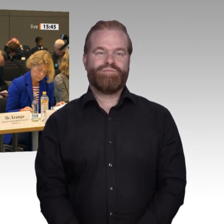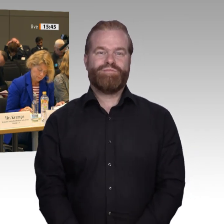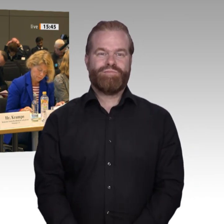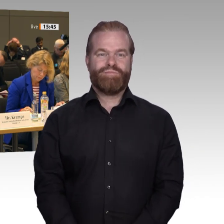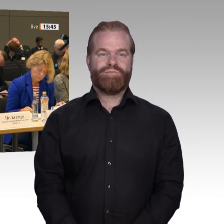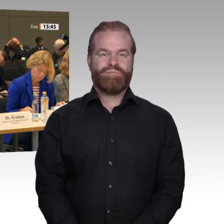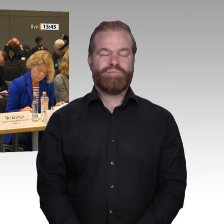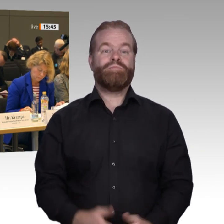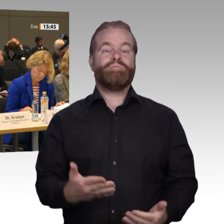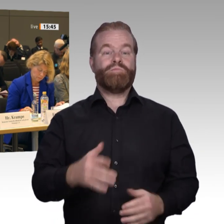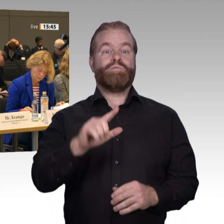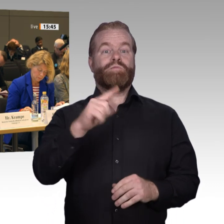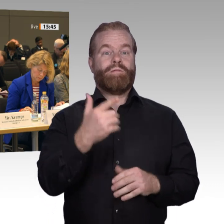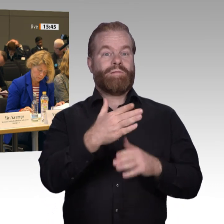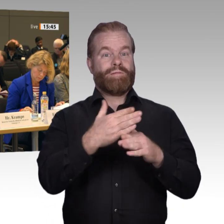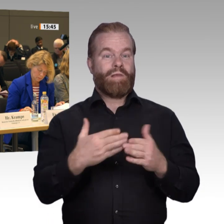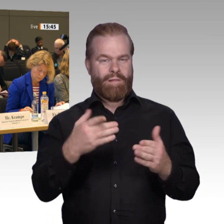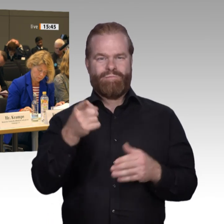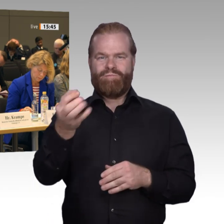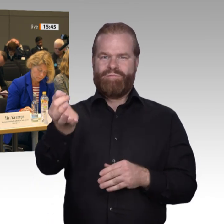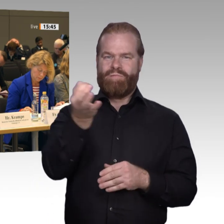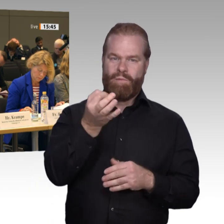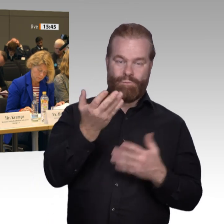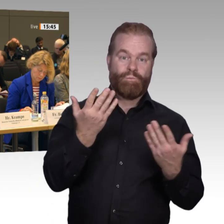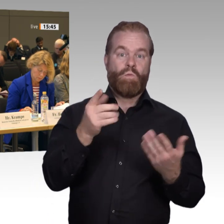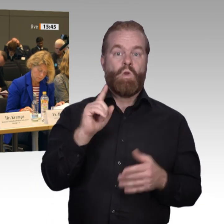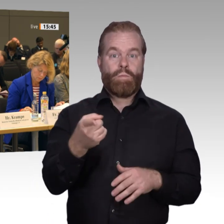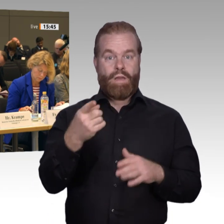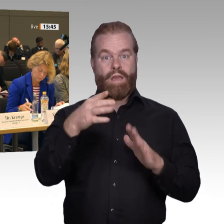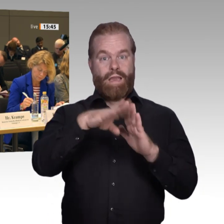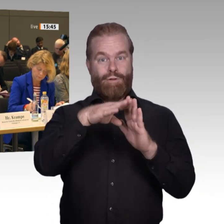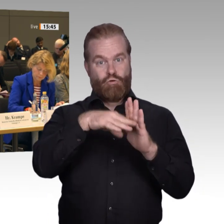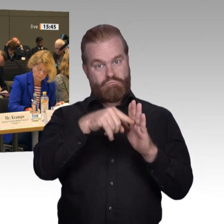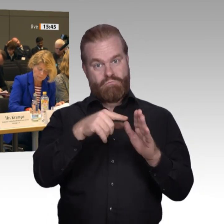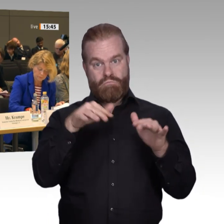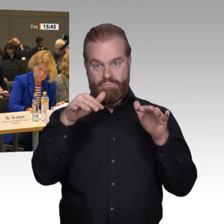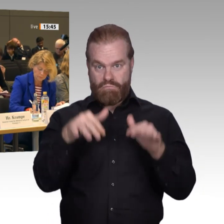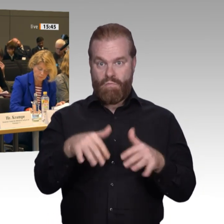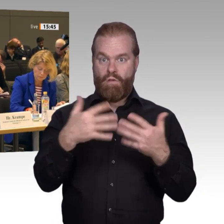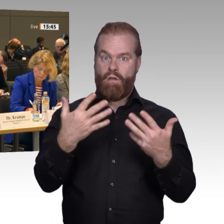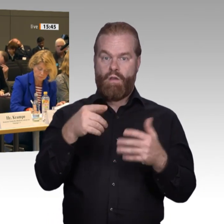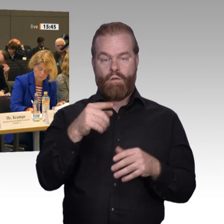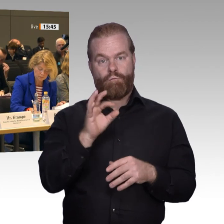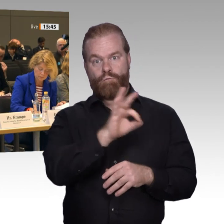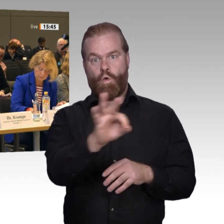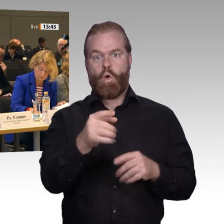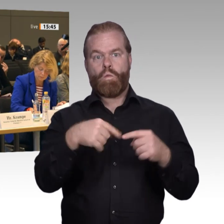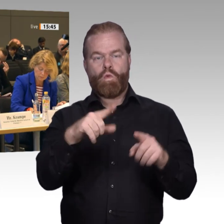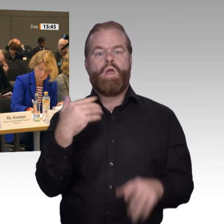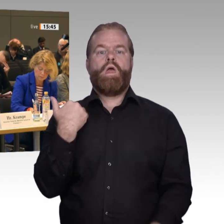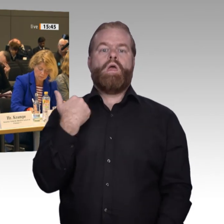ich in der vorherigen Frage schon kurz angeschnitten hatte. Ich gehe davon aus, dass wenn die